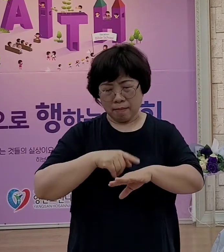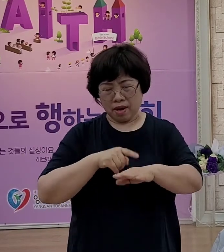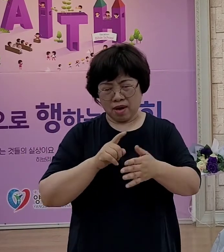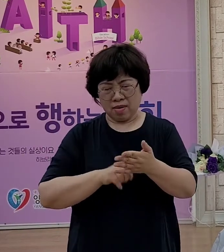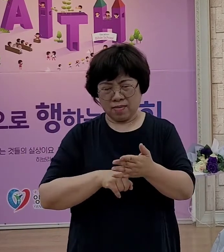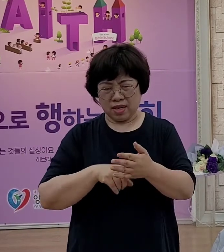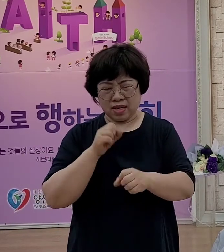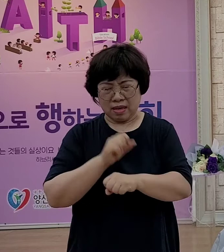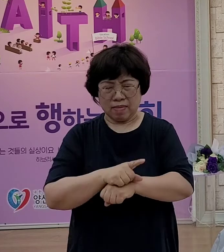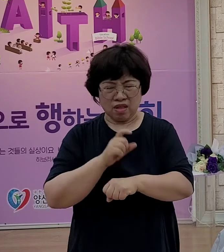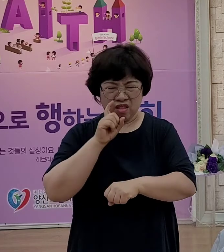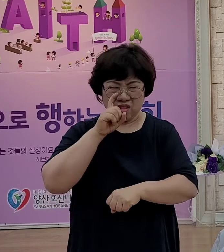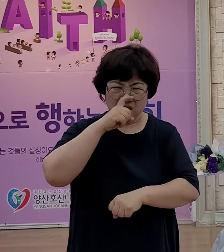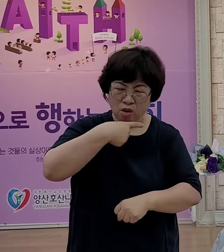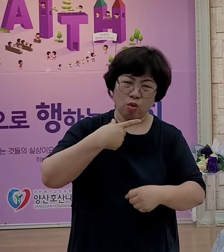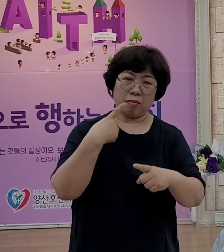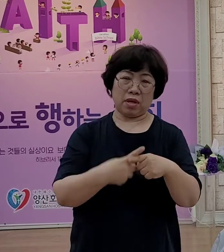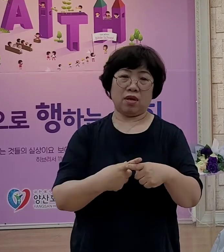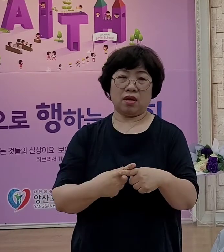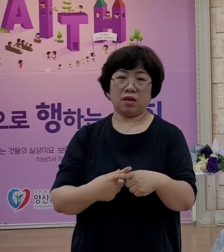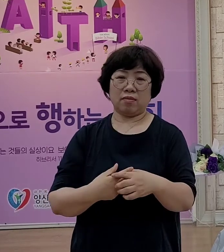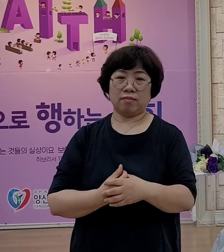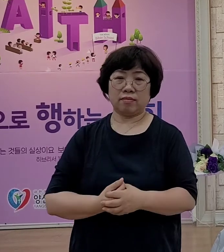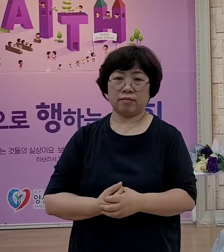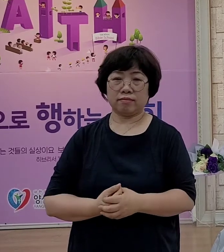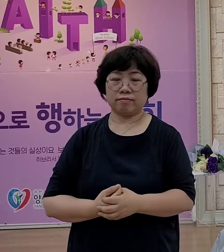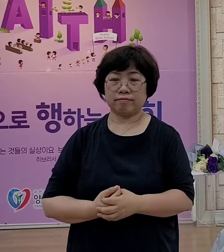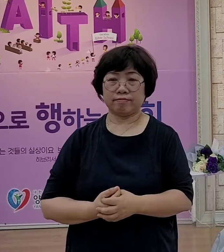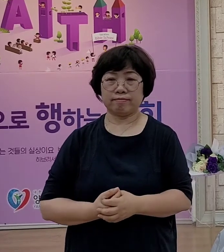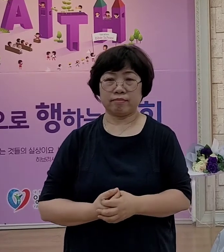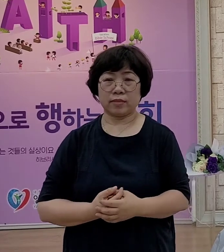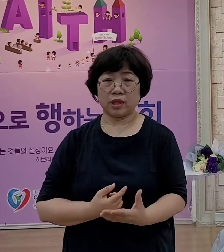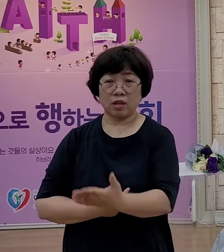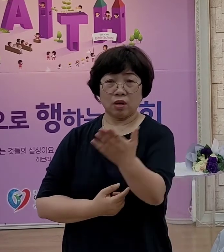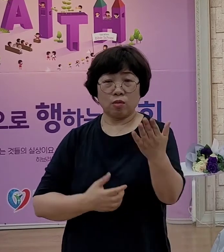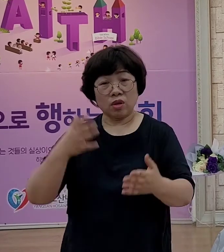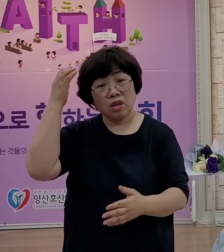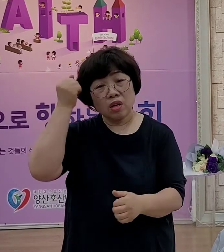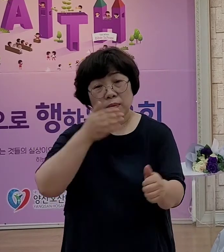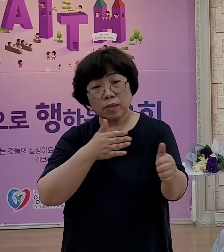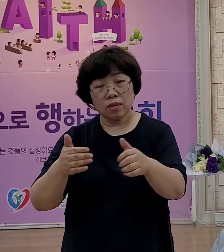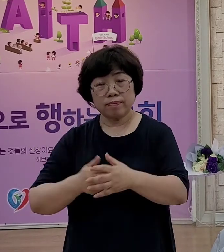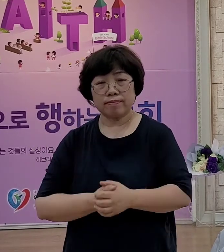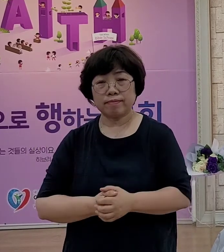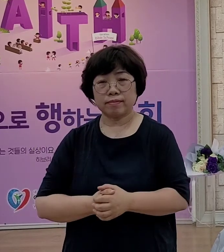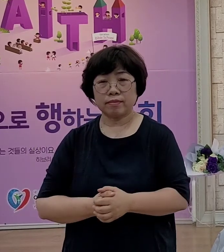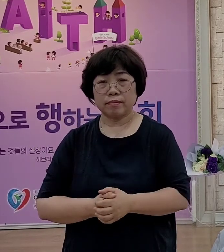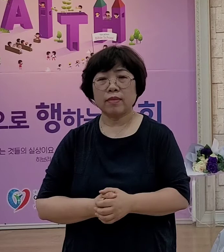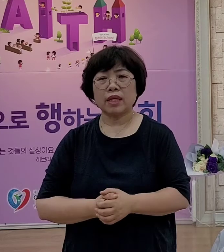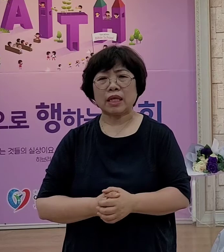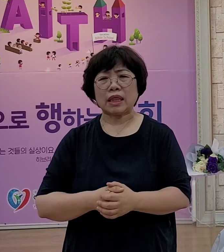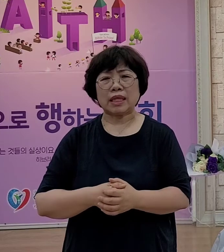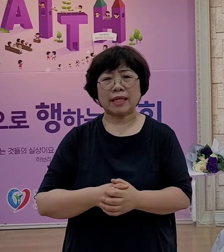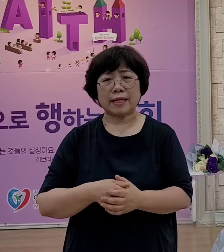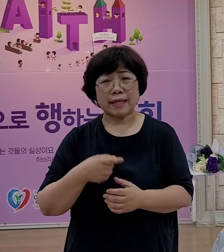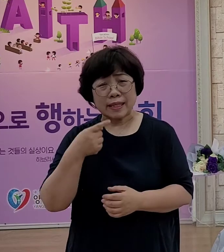이미 이것을 말하고 있다는 사실입니다. 여러분 기억하세요.